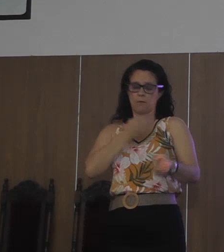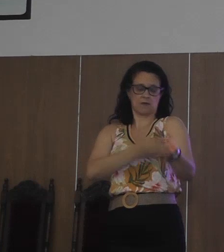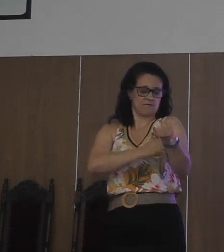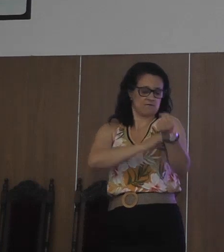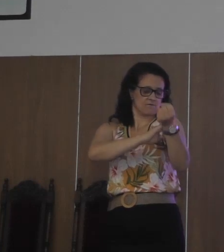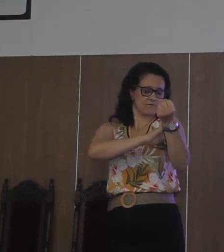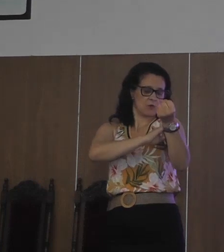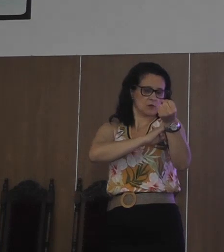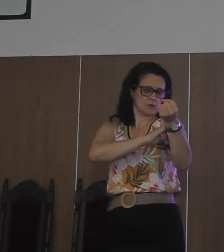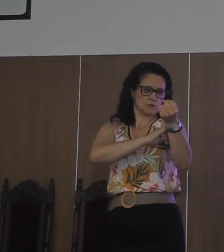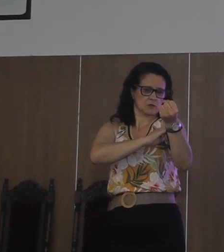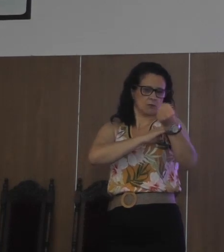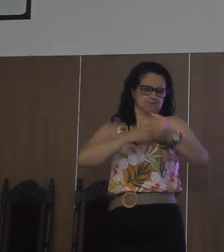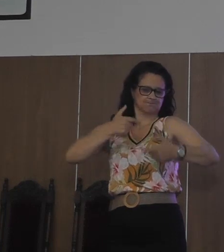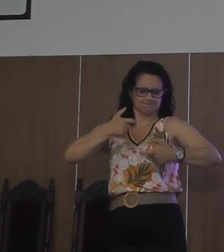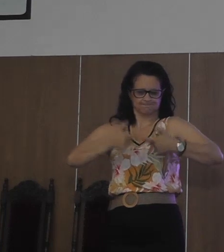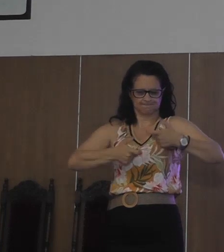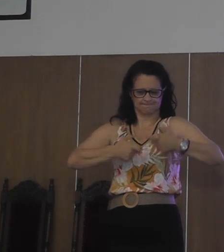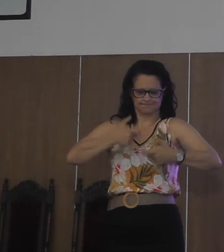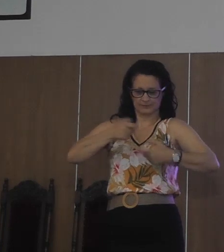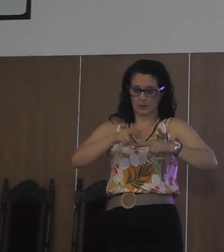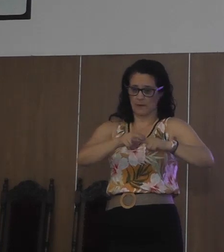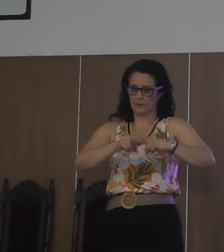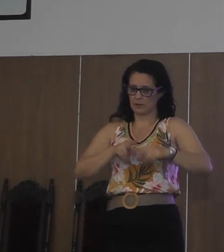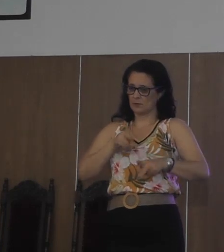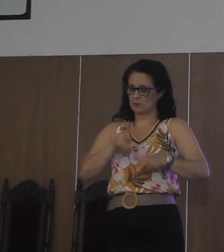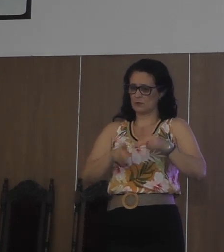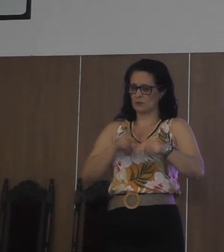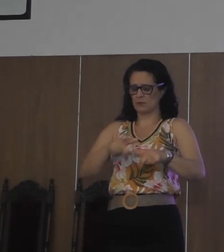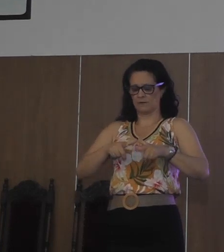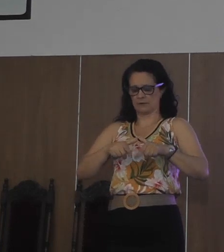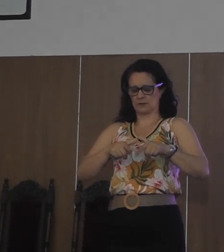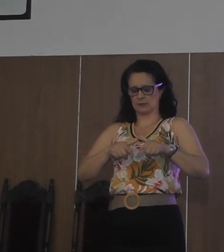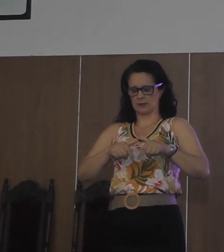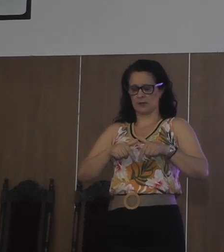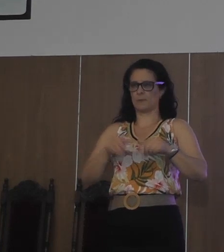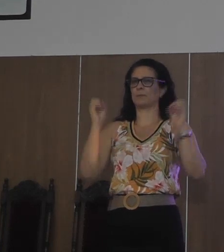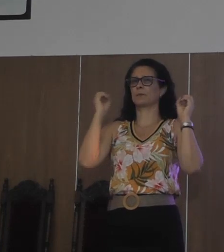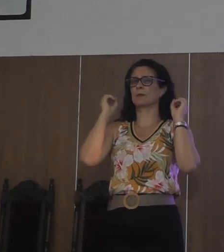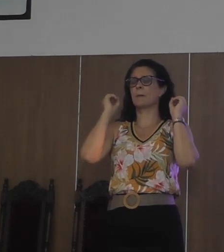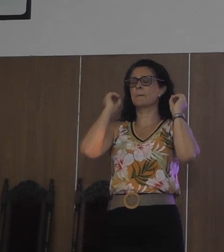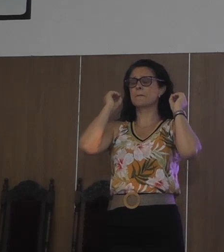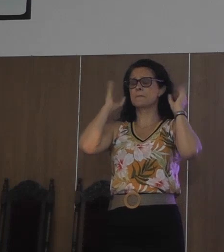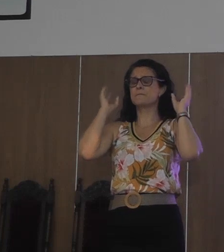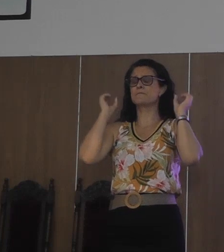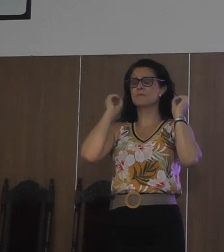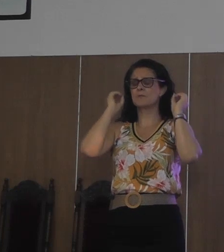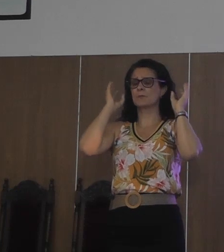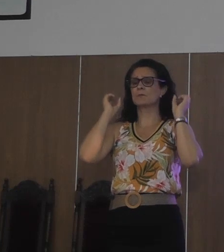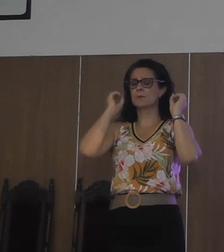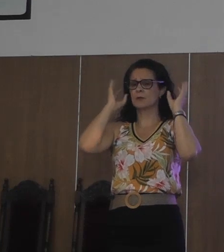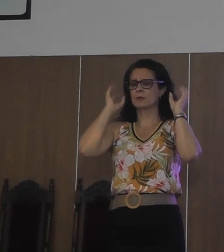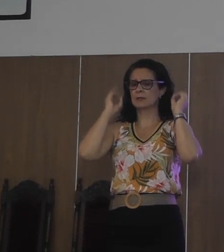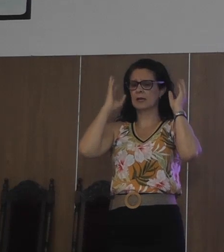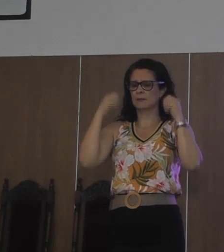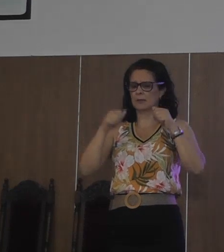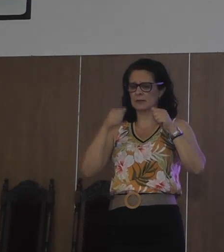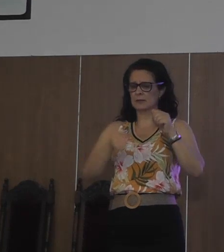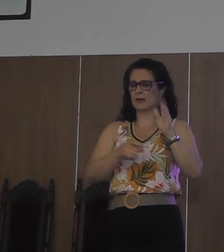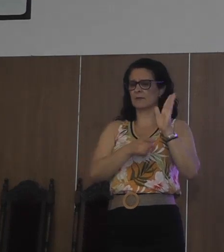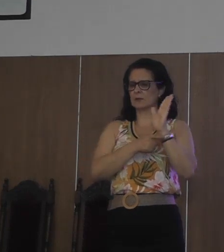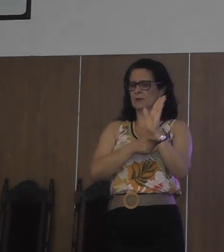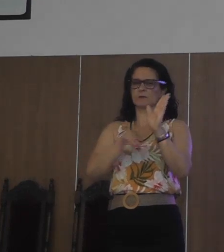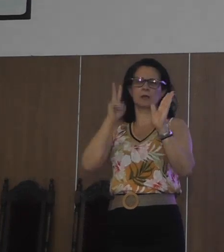Josué guerreava pelo povo de Israel, enquanto Moisés estava sendo sustentado. Quando seu braço